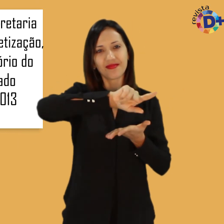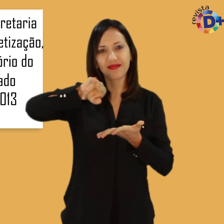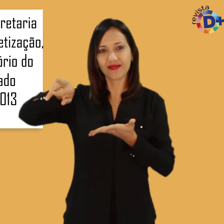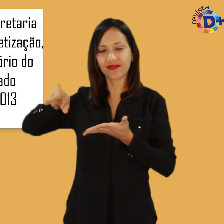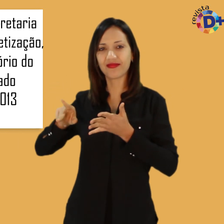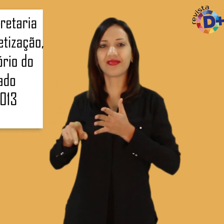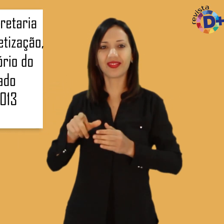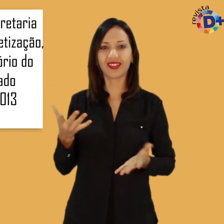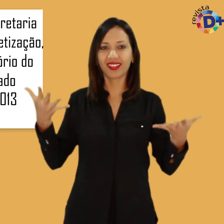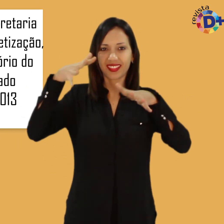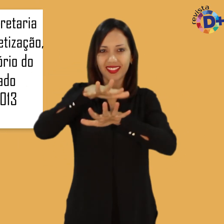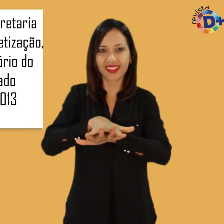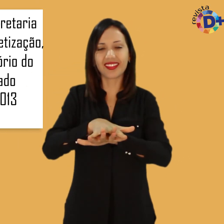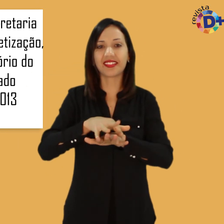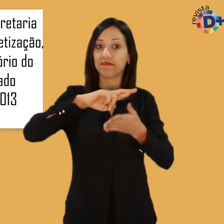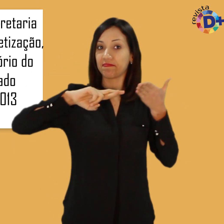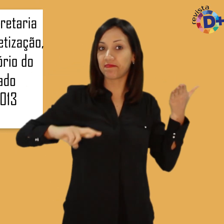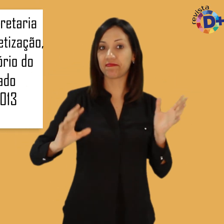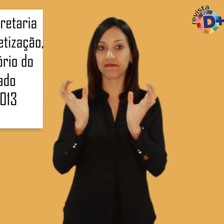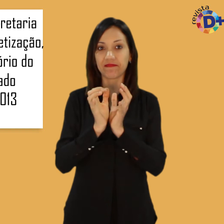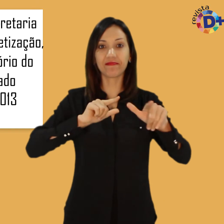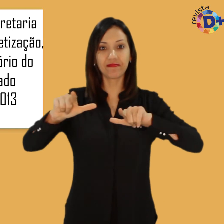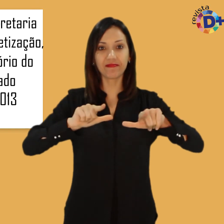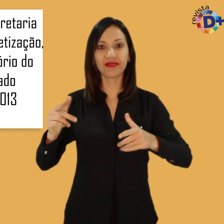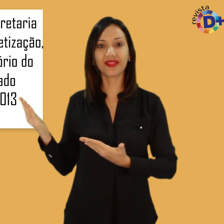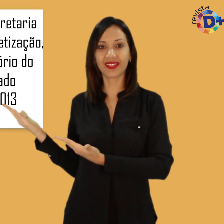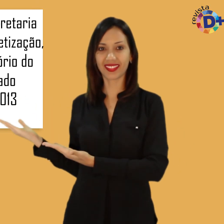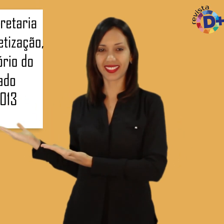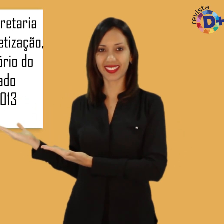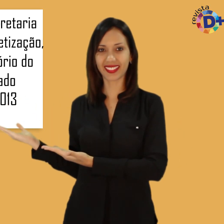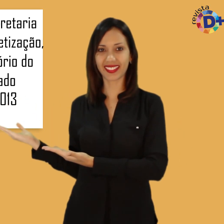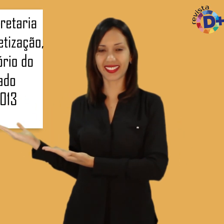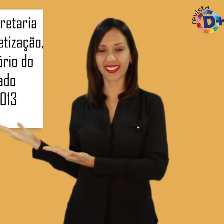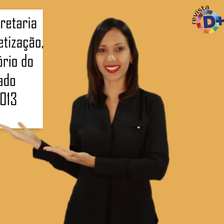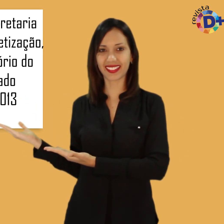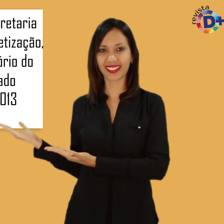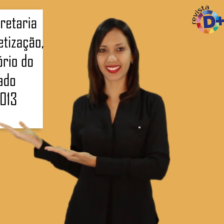Inclusão. Relatório do Grupo de Trabalho designado pelas portarias número